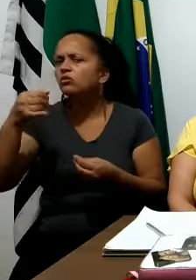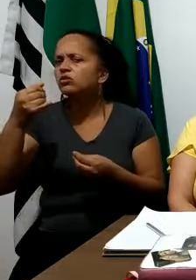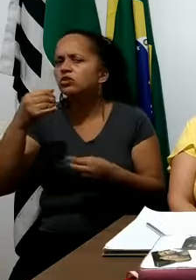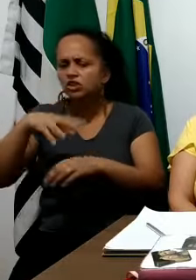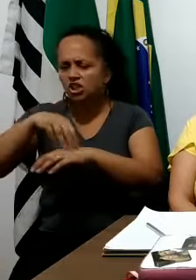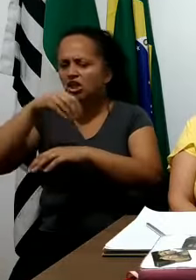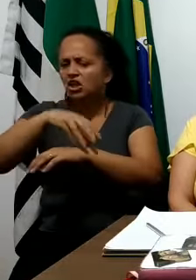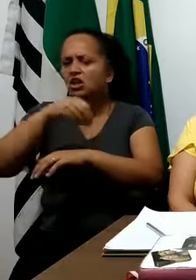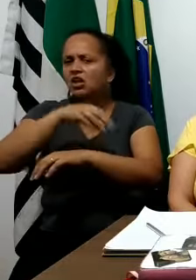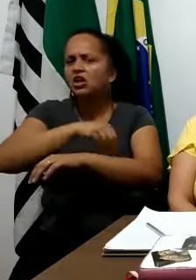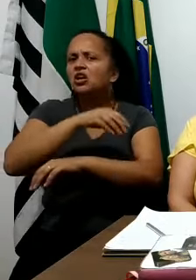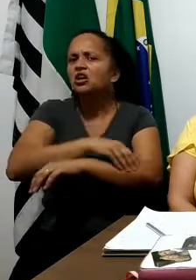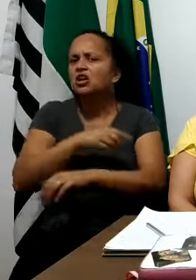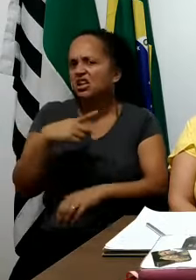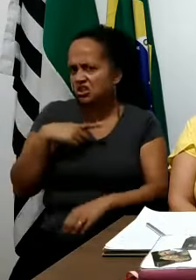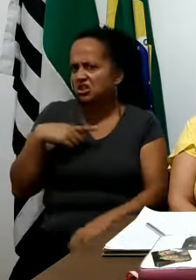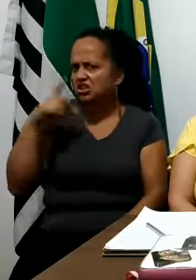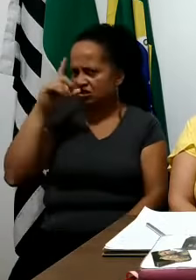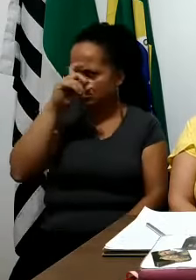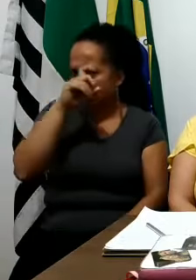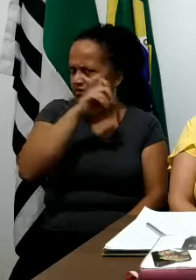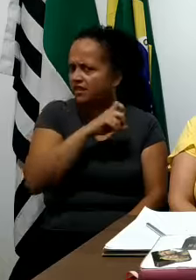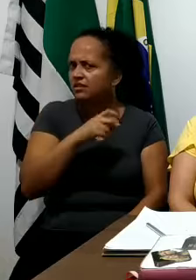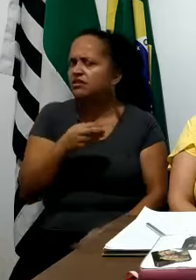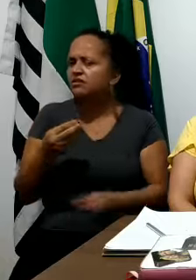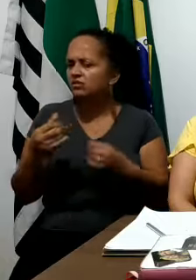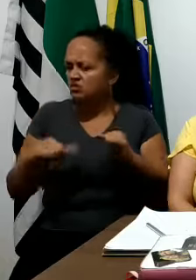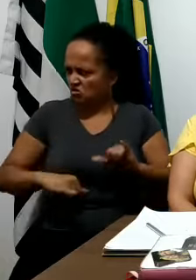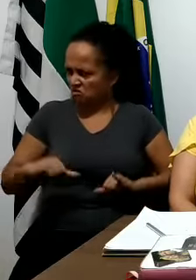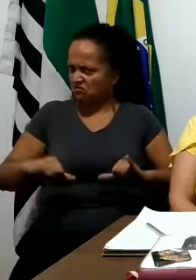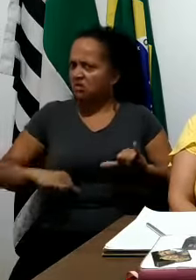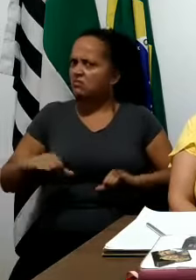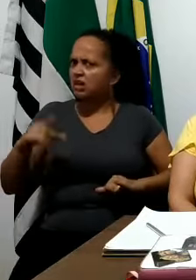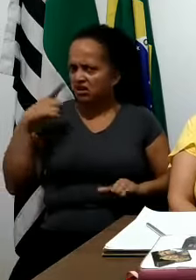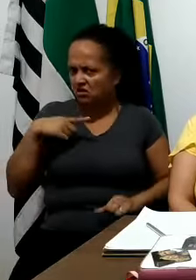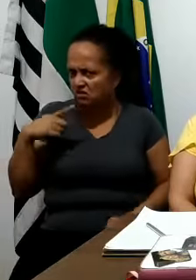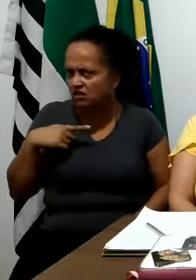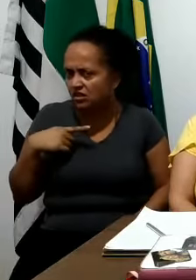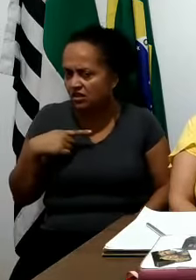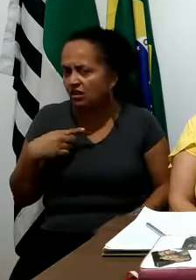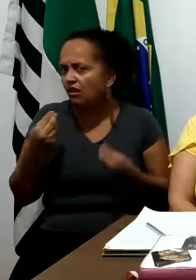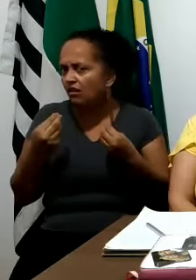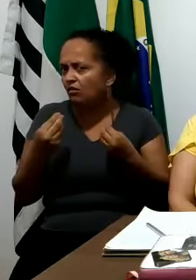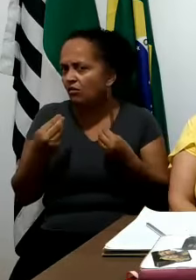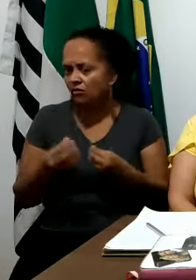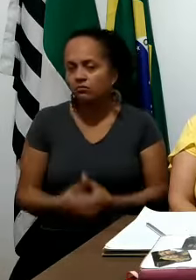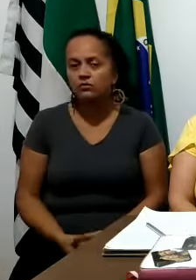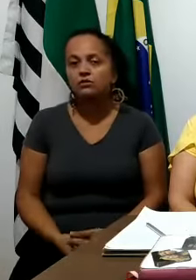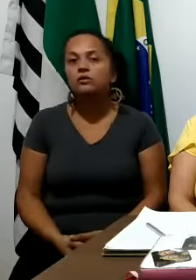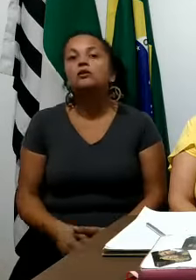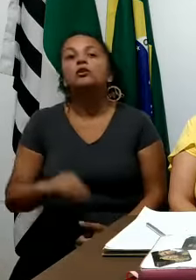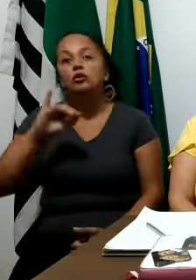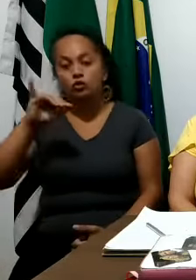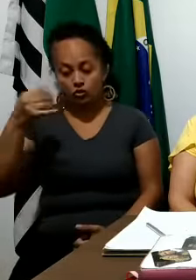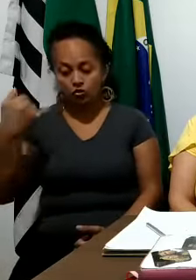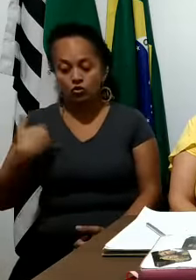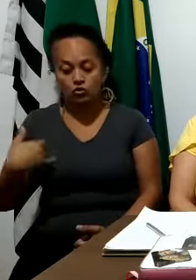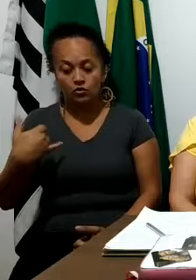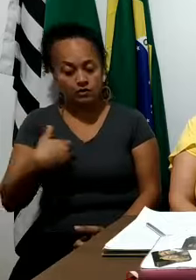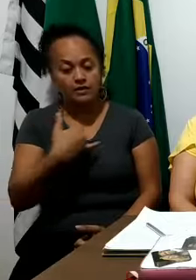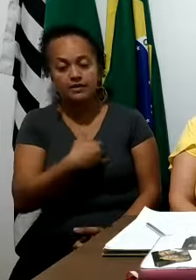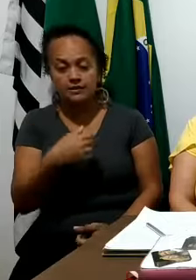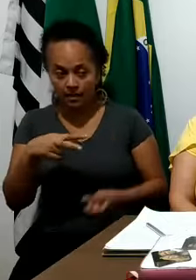dificuldade sim. E José viu as dificuldades, não viu? Viu porque ele, quando Labão, né, ele tinha que sair lá da